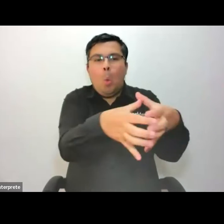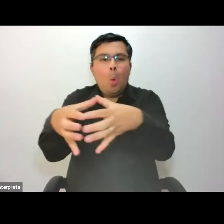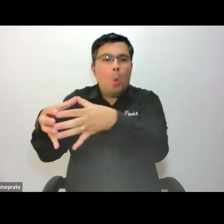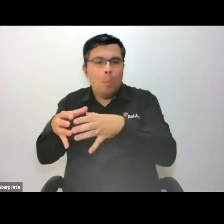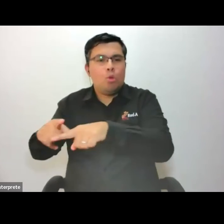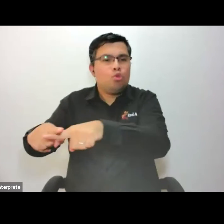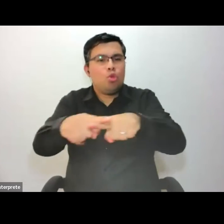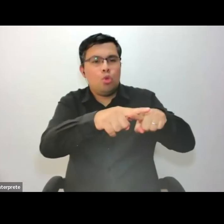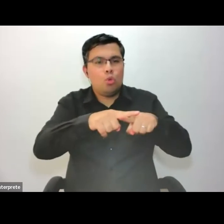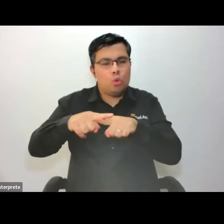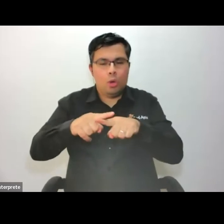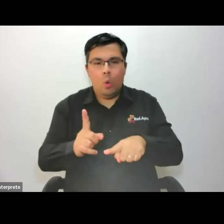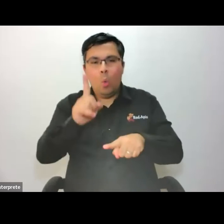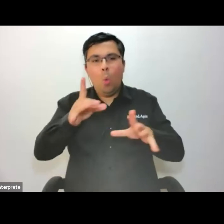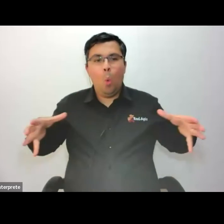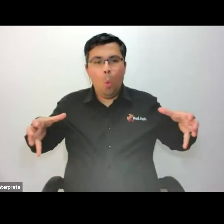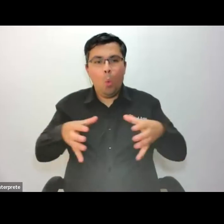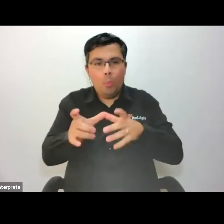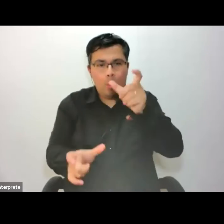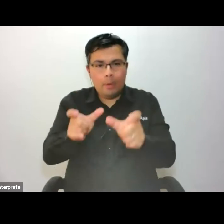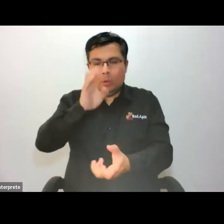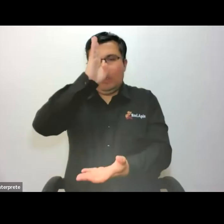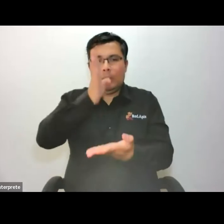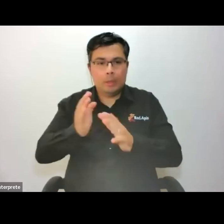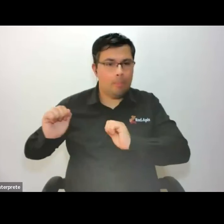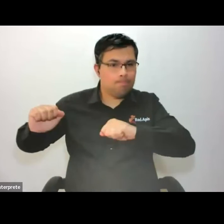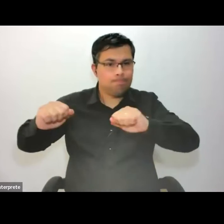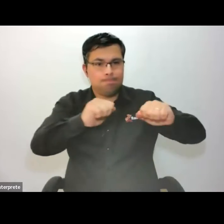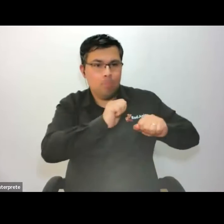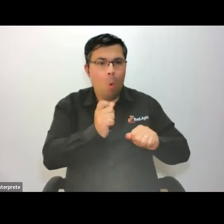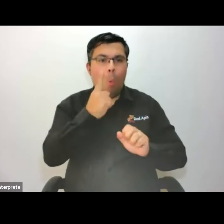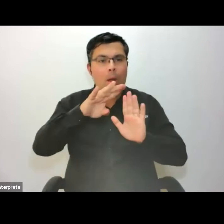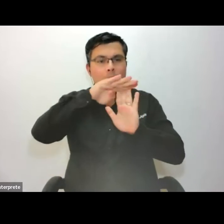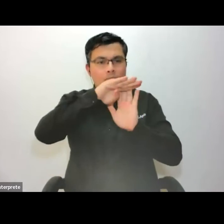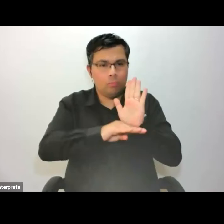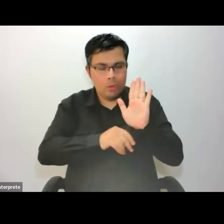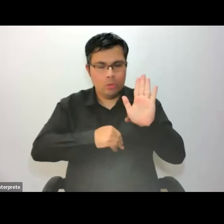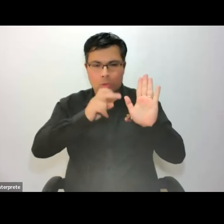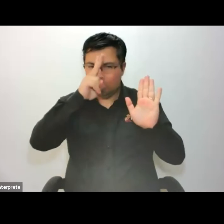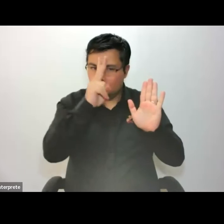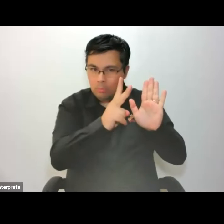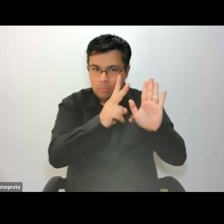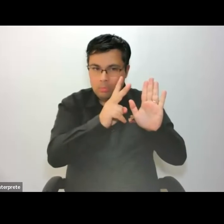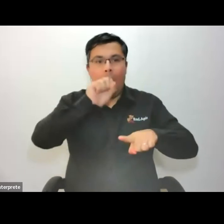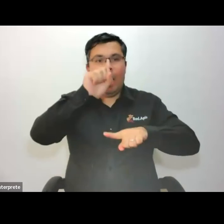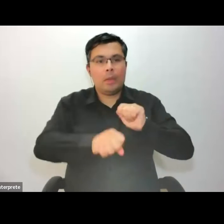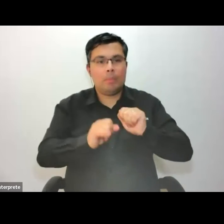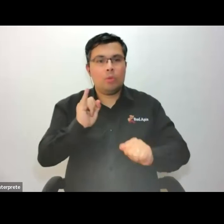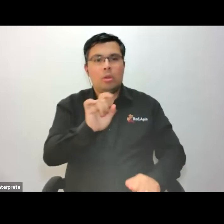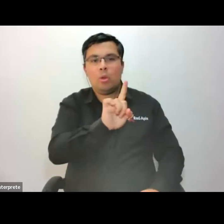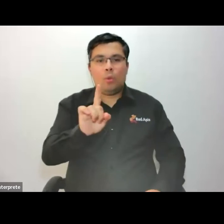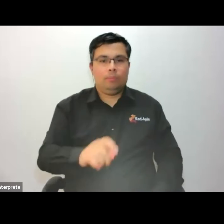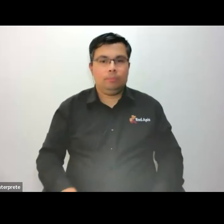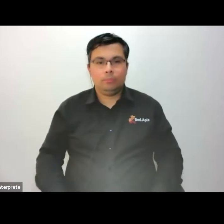de personas establece qué elementos voy a aceptar y qué elementos no. Pero sabemos también que al momento de